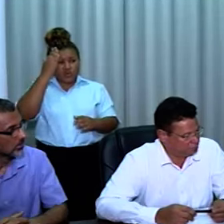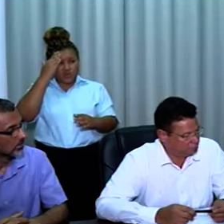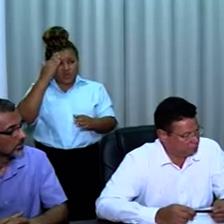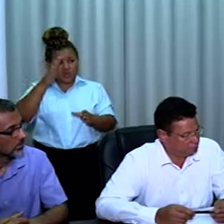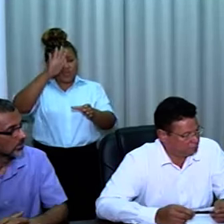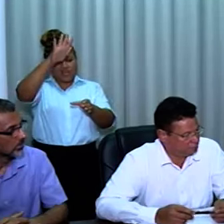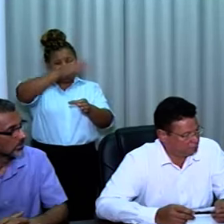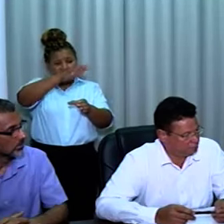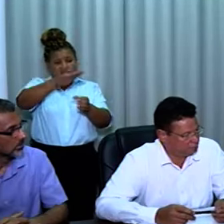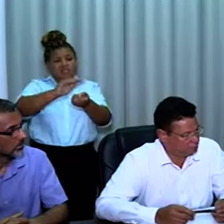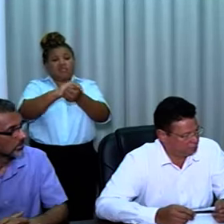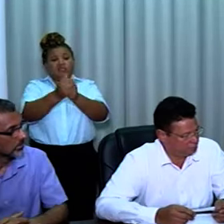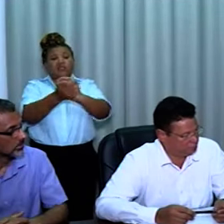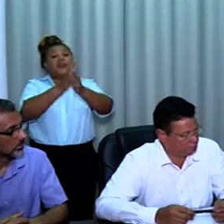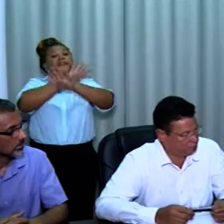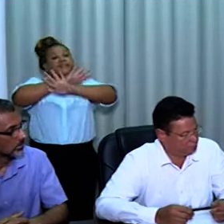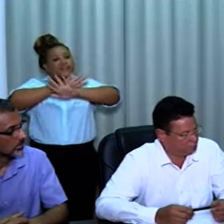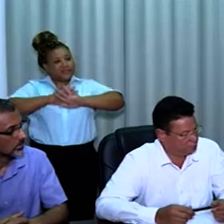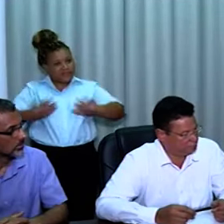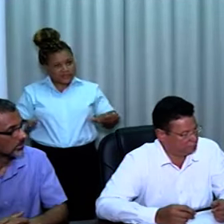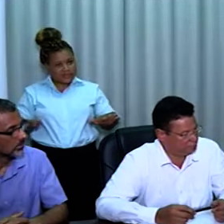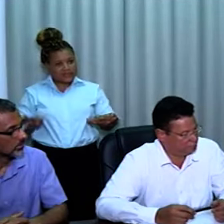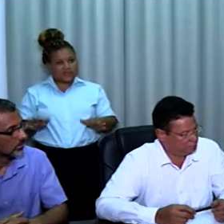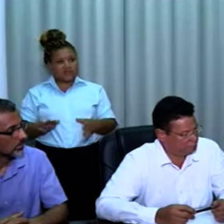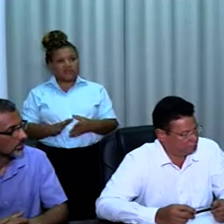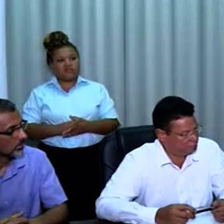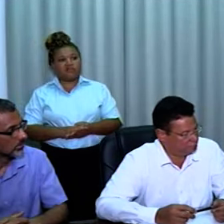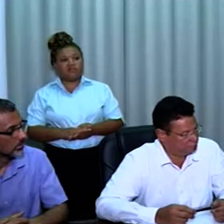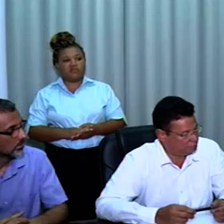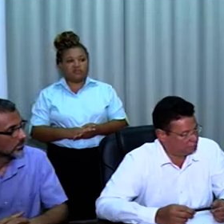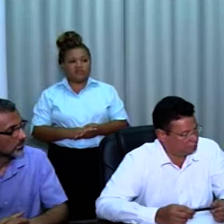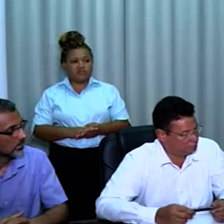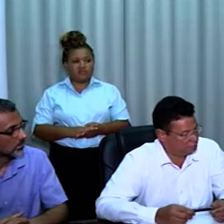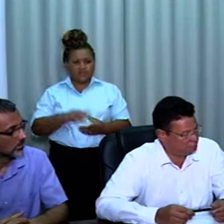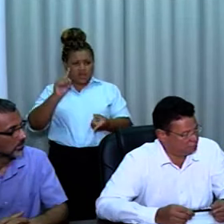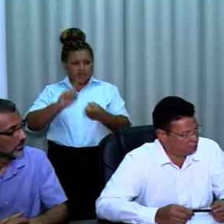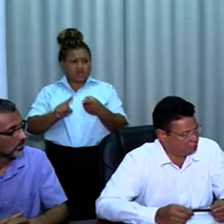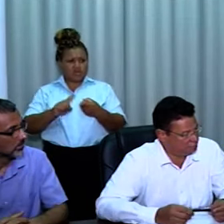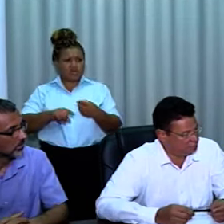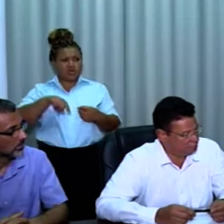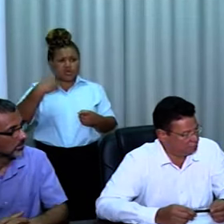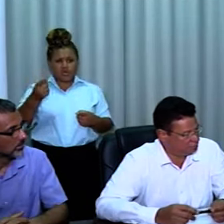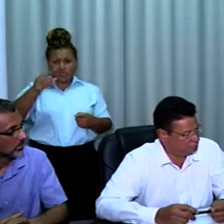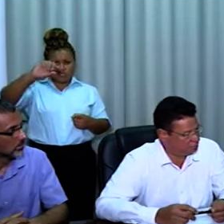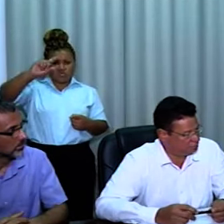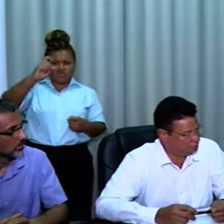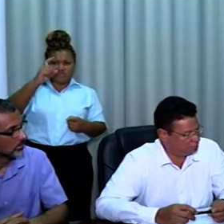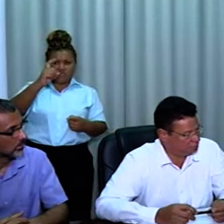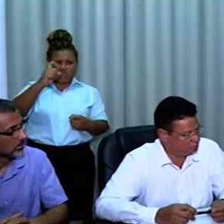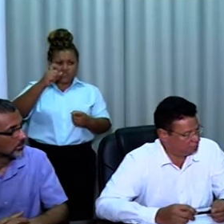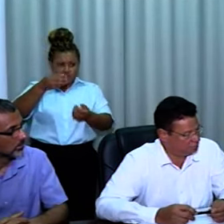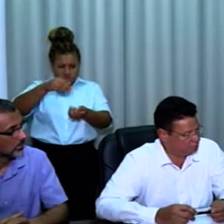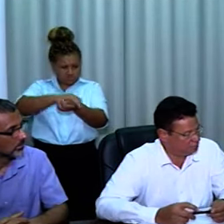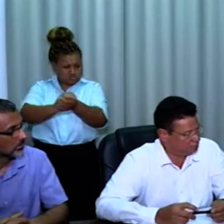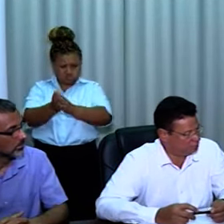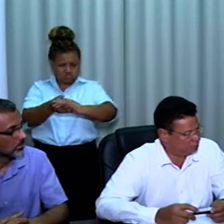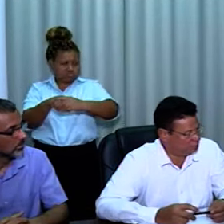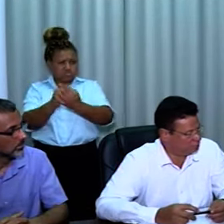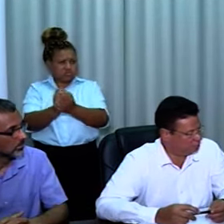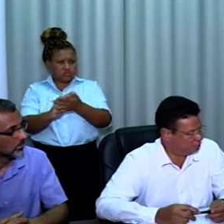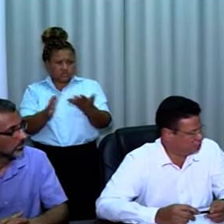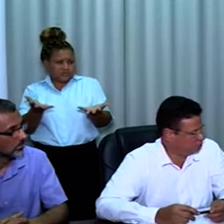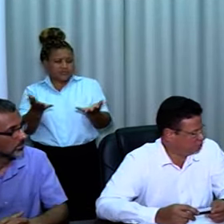soin avec l'armée, ça, l'hygiène de l'armée, oui. Après, sous les ça qui peut arriver puis dans nous